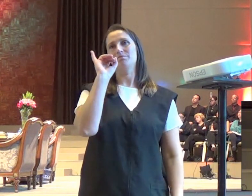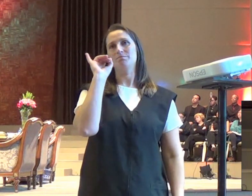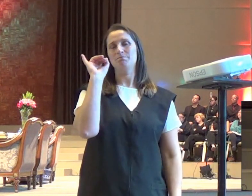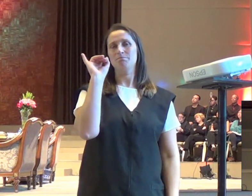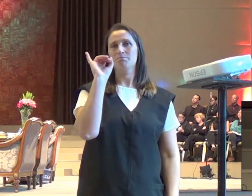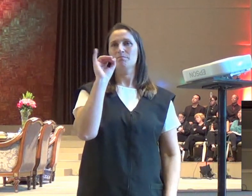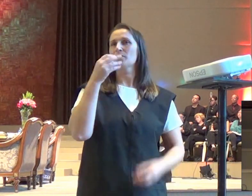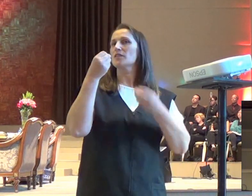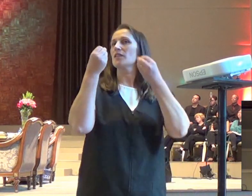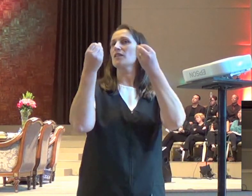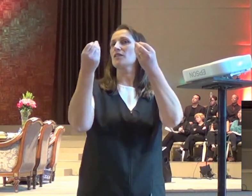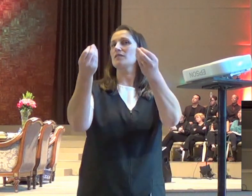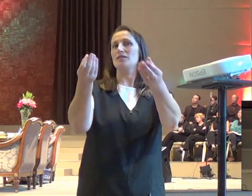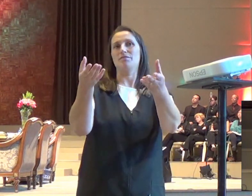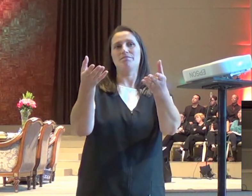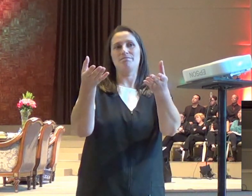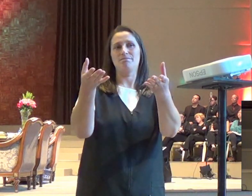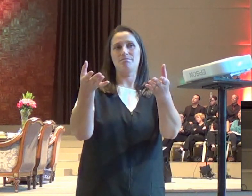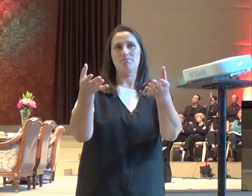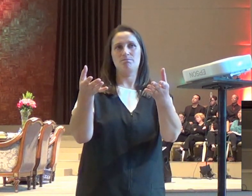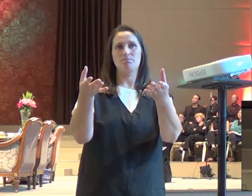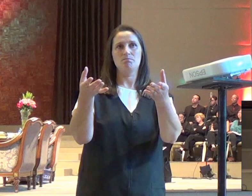indistintamente a qualquer ser humano.